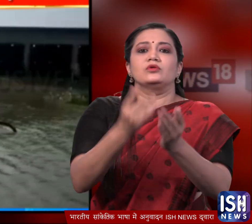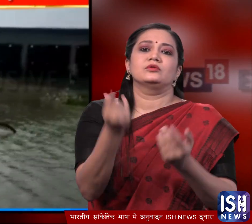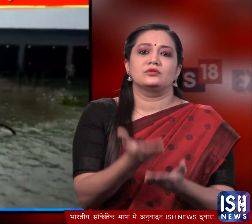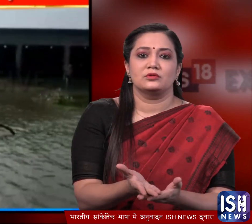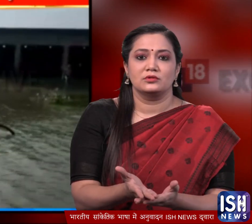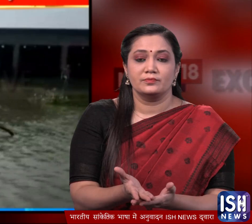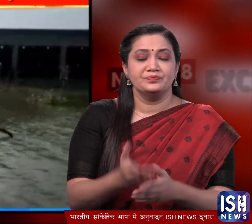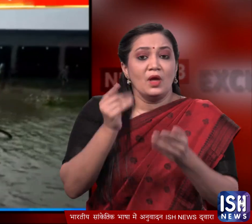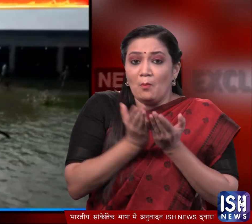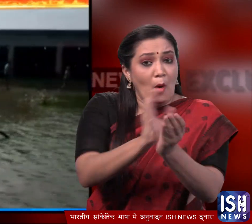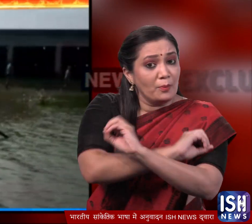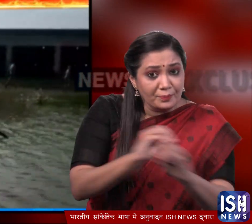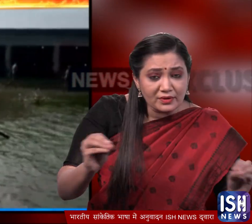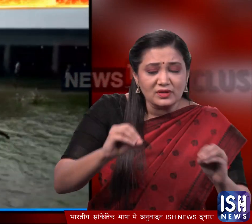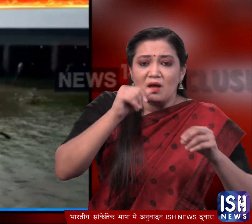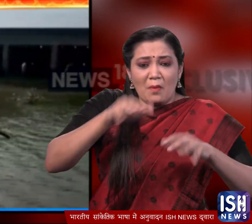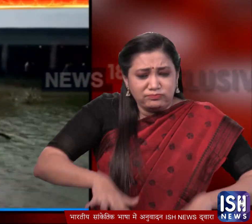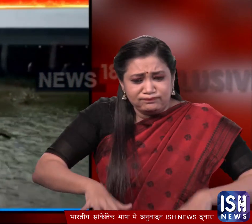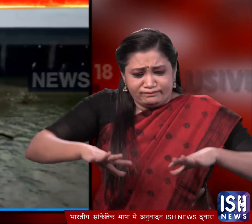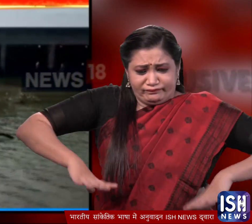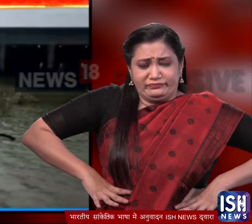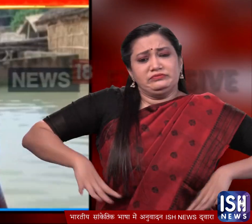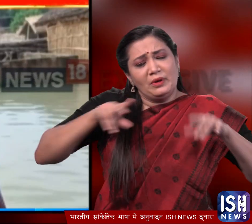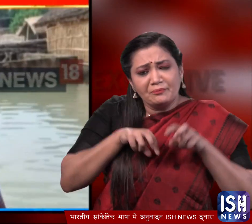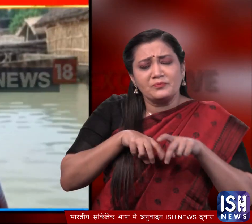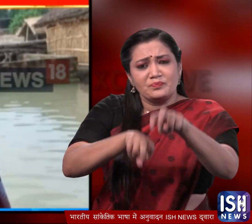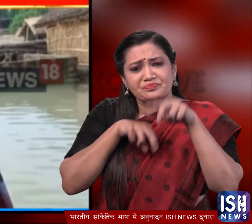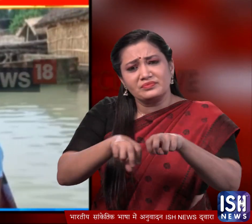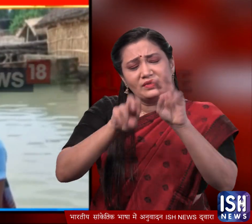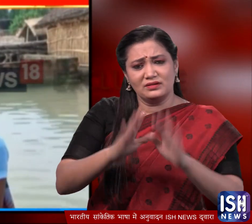बचा। जहां नाव नहीं है वहां लोग कमर तक पानी में चलते दिखे।